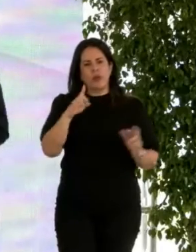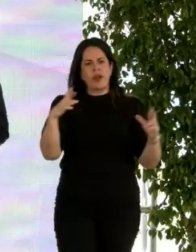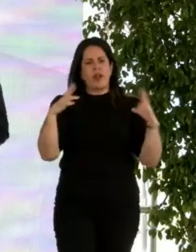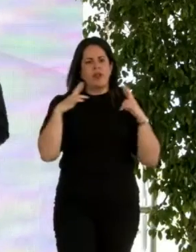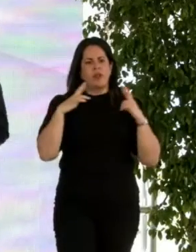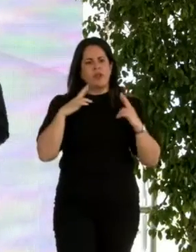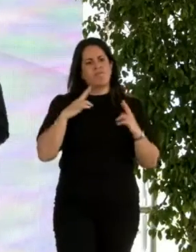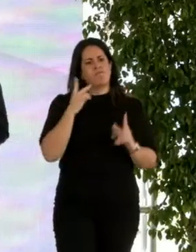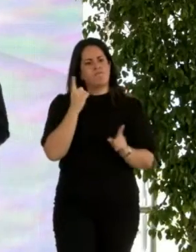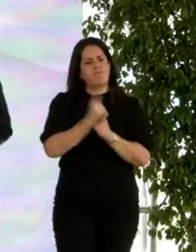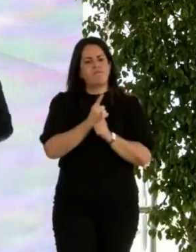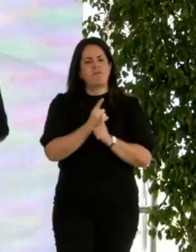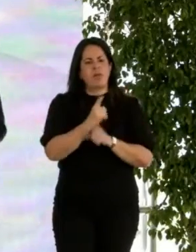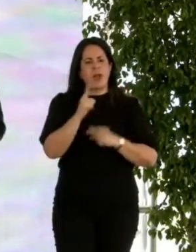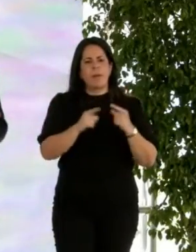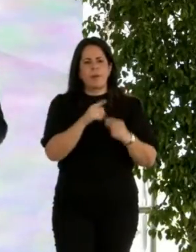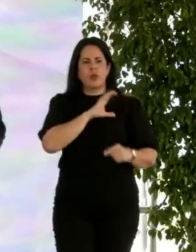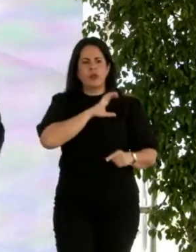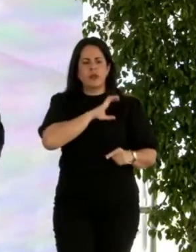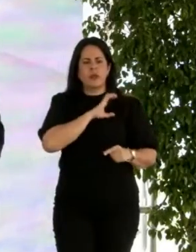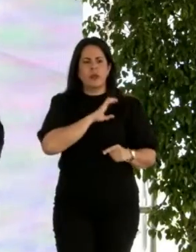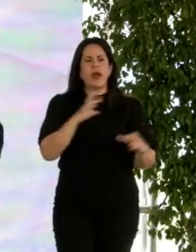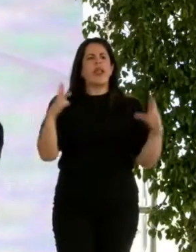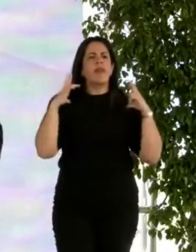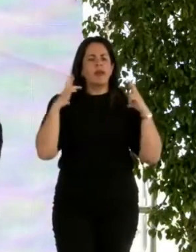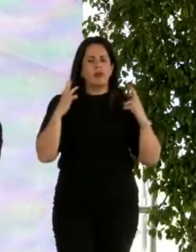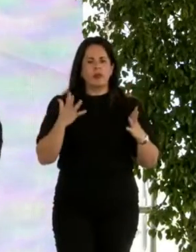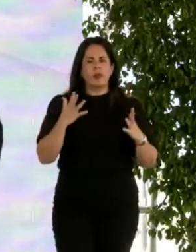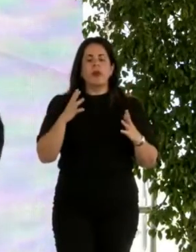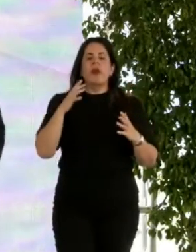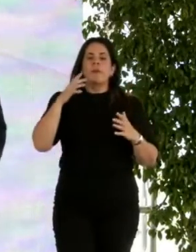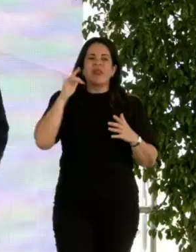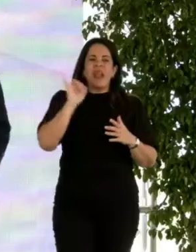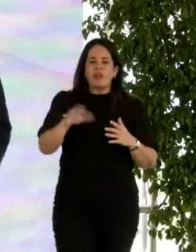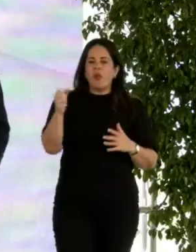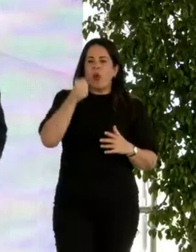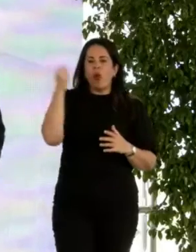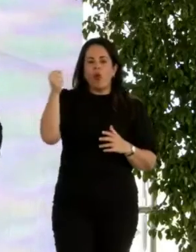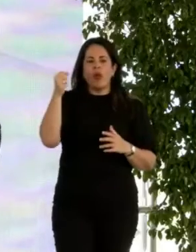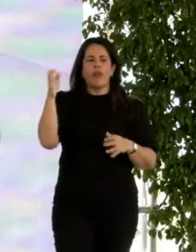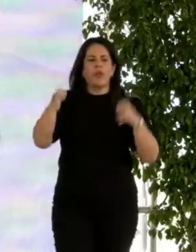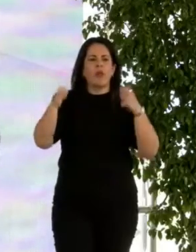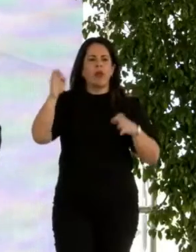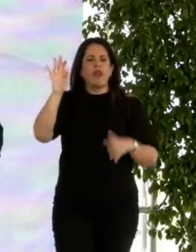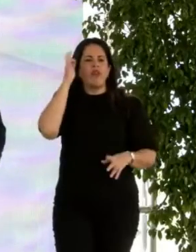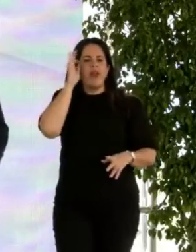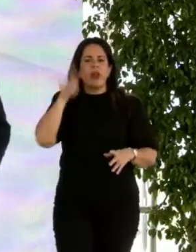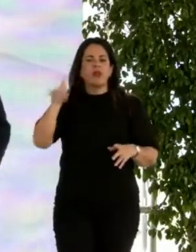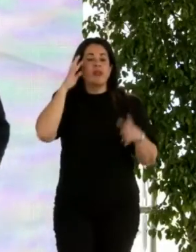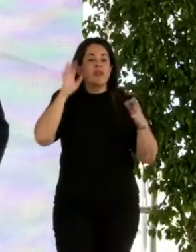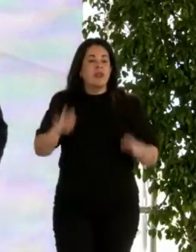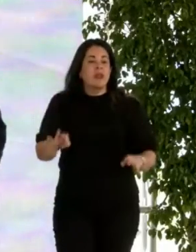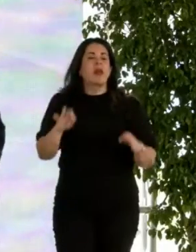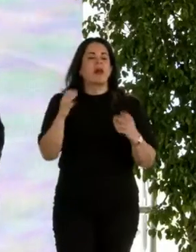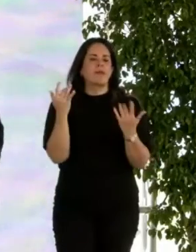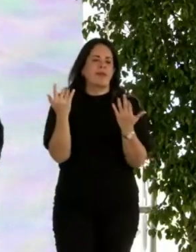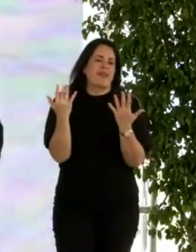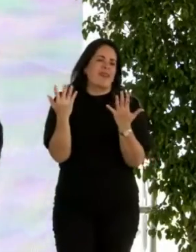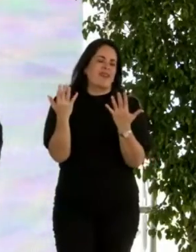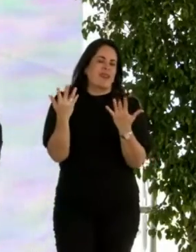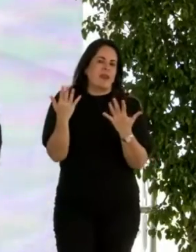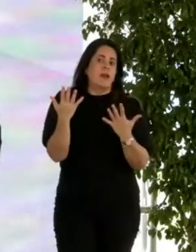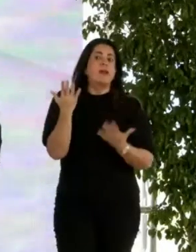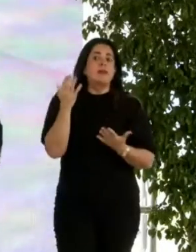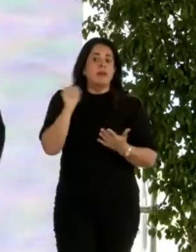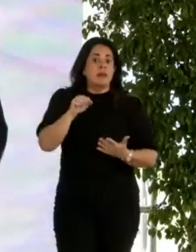la Junta de Control Fiscal como parte del proceso judicial. Bueno, eso está ahora mismo pendiente del Tribunal Federal. Hay que ver qué decide la juez Taylor Swain si el